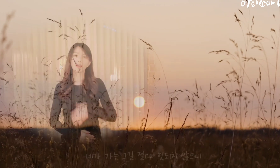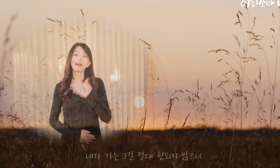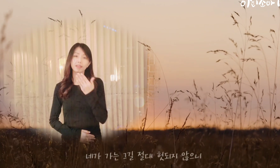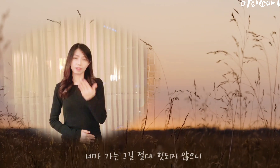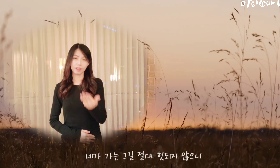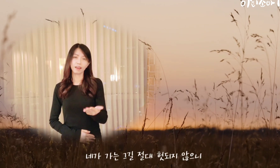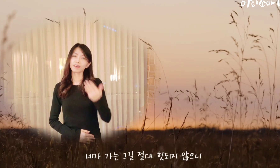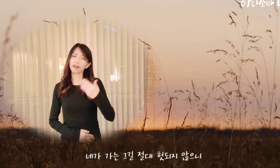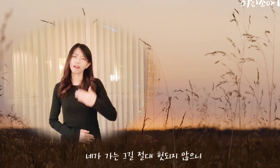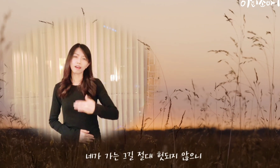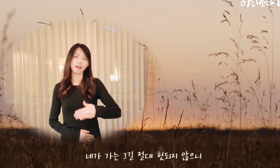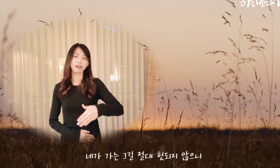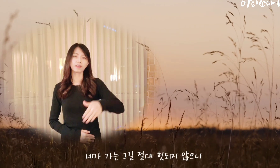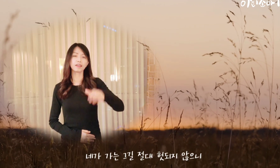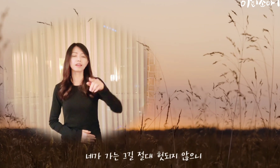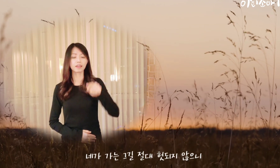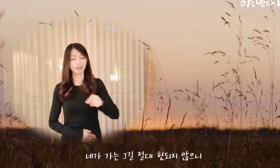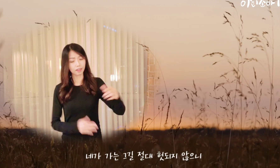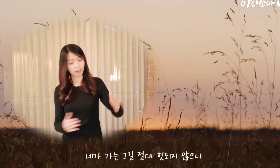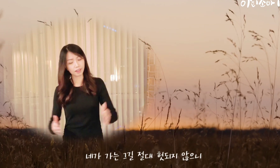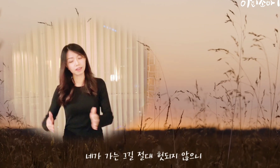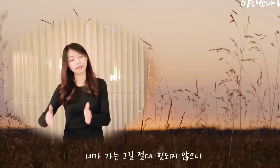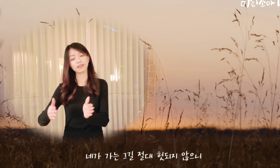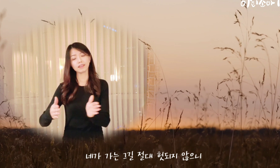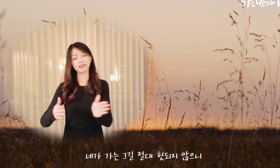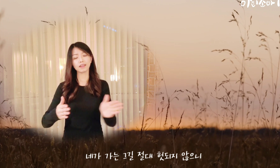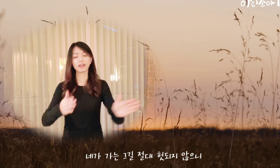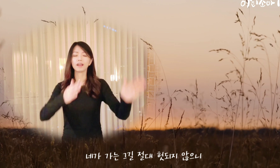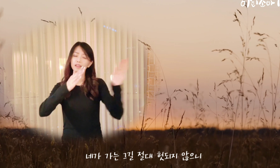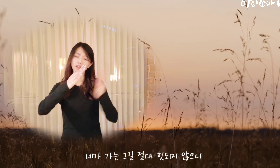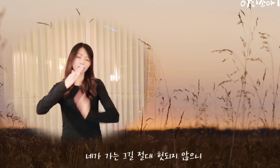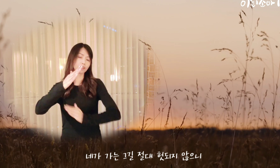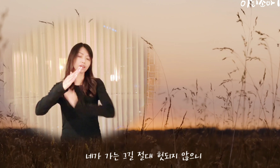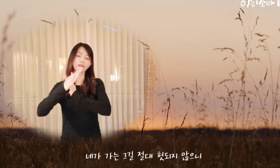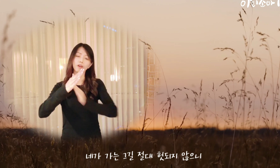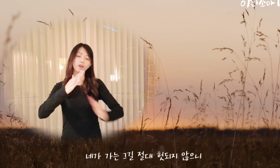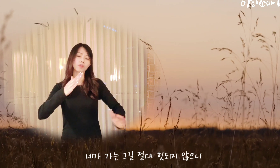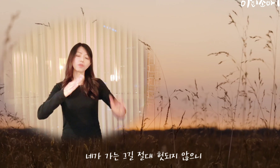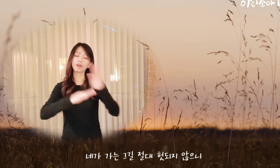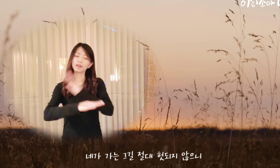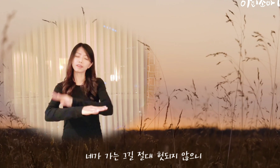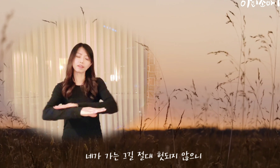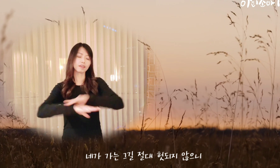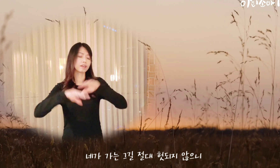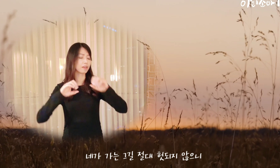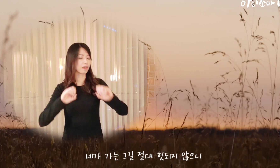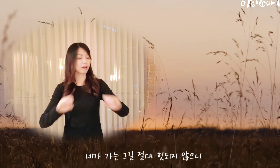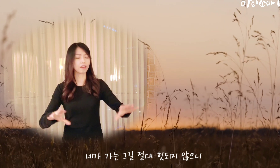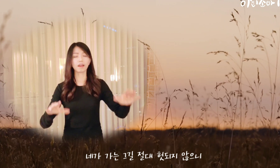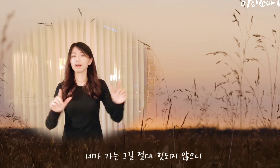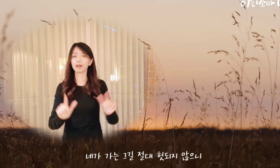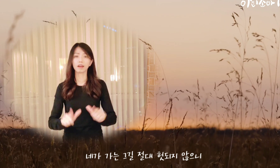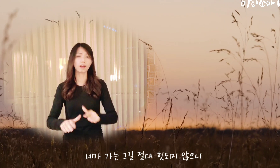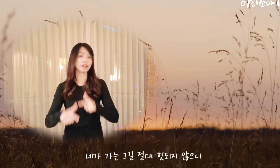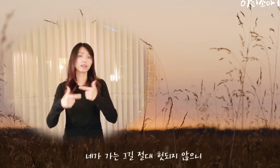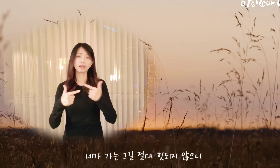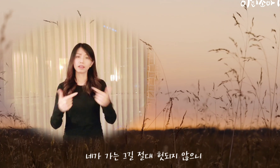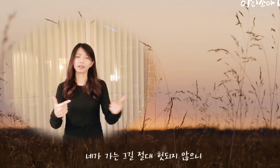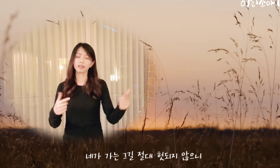있니 네가 가는 그 길 절대 어 지